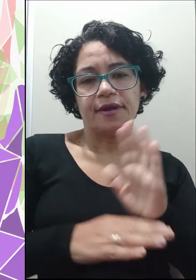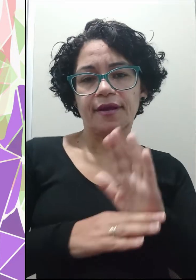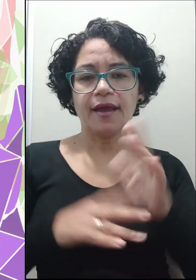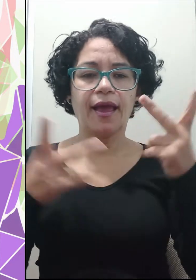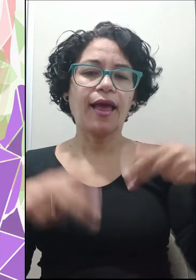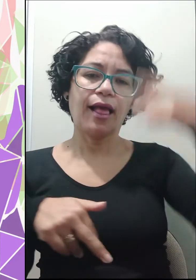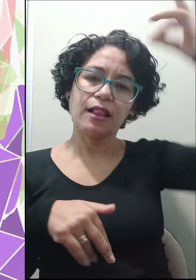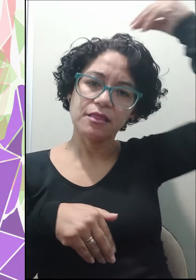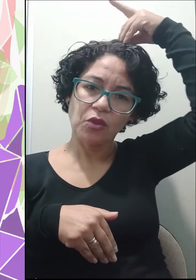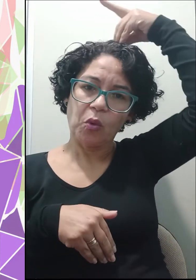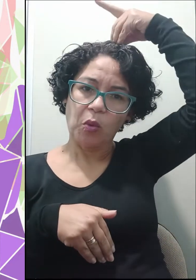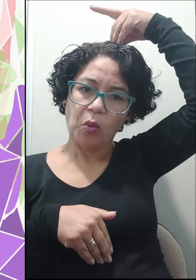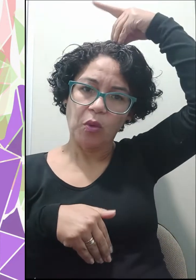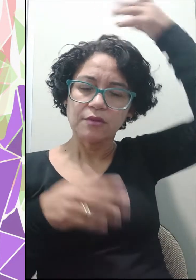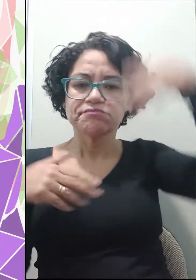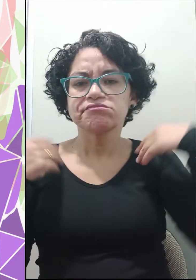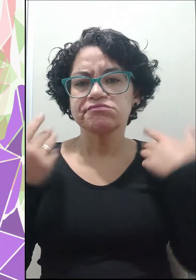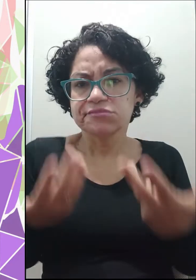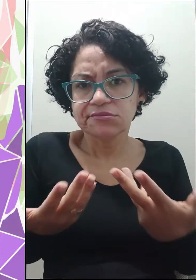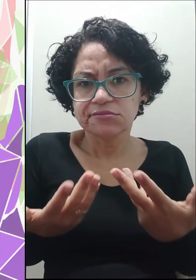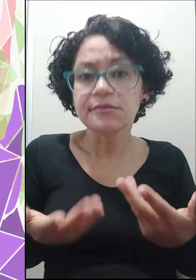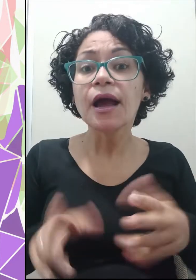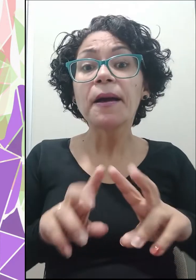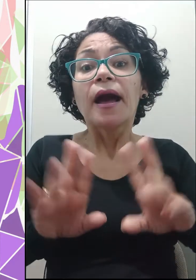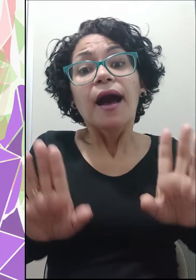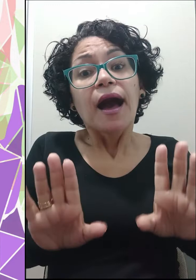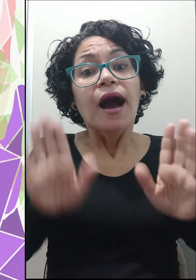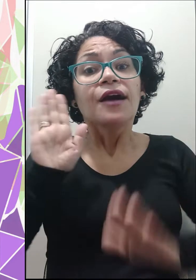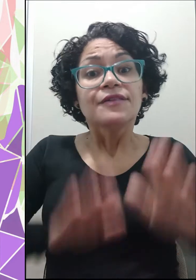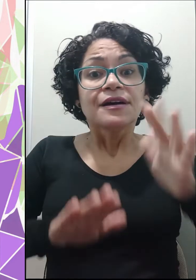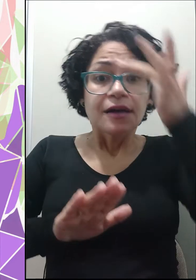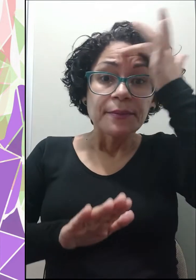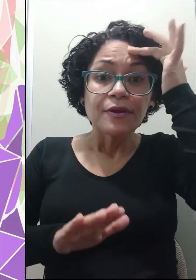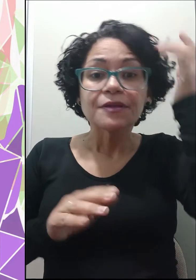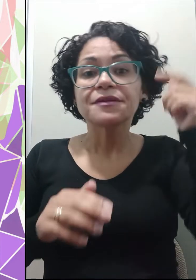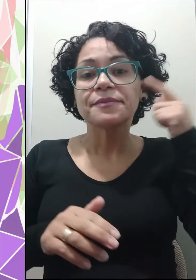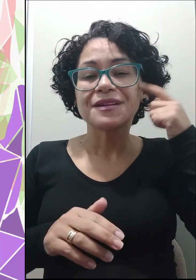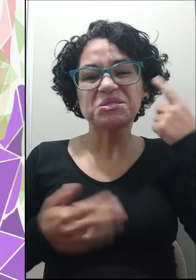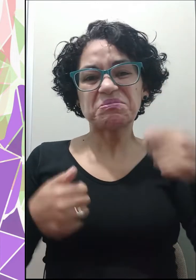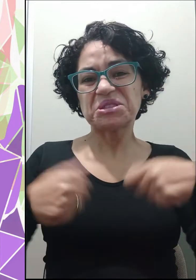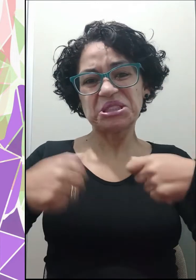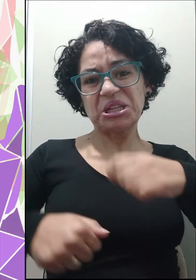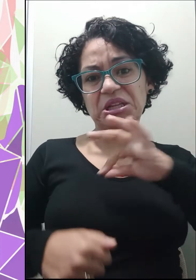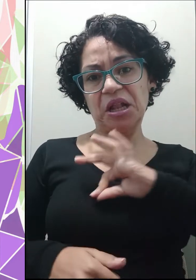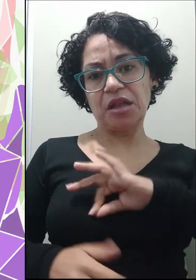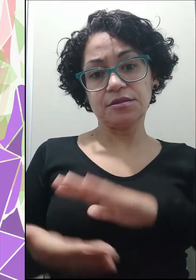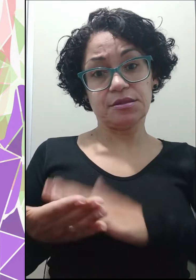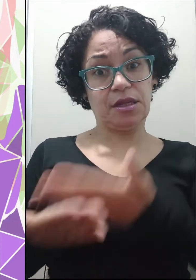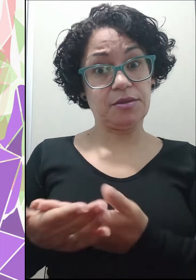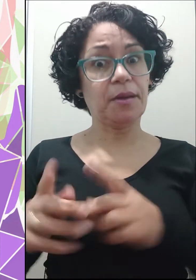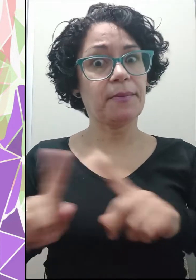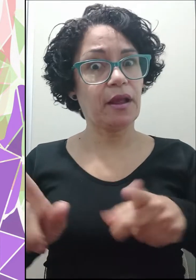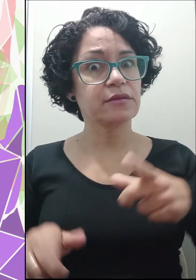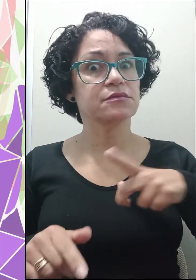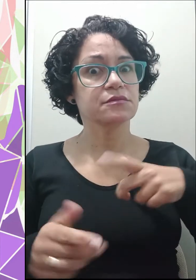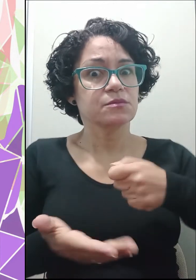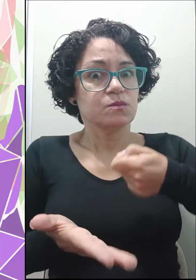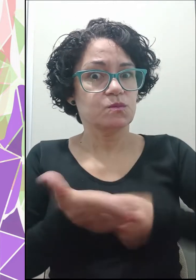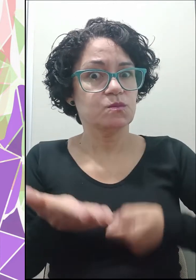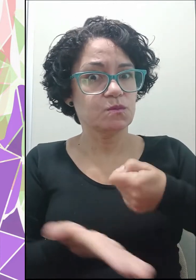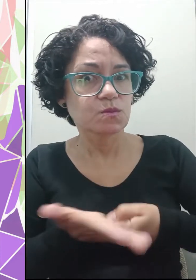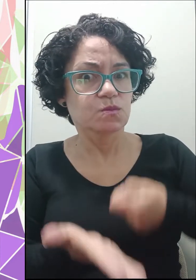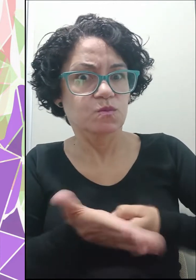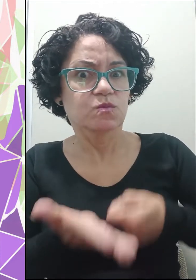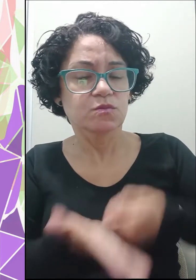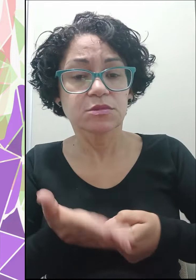intérprete. Por isso, não seria necessário remunerá-lo. Porém, diante